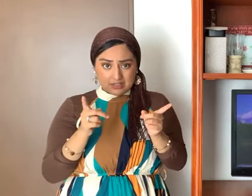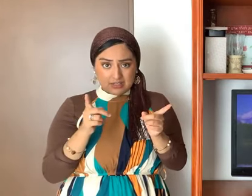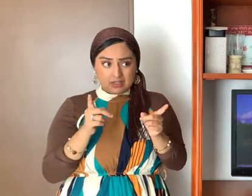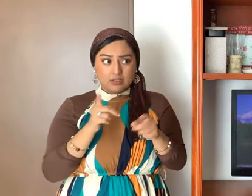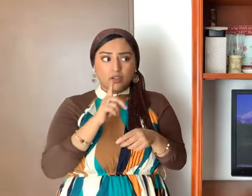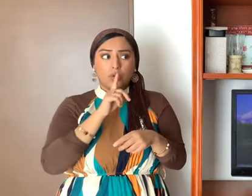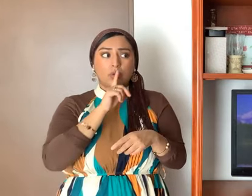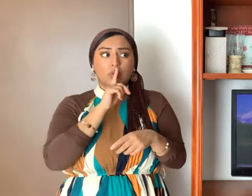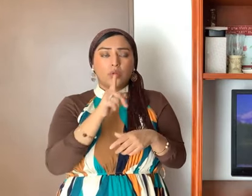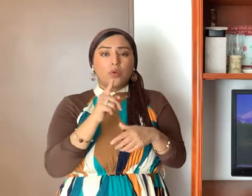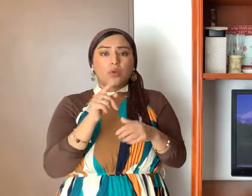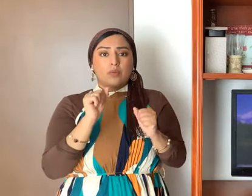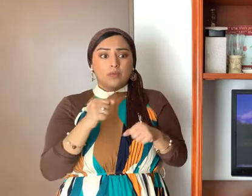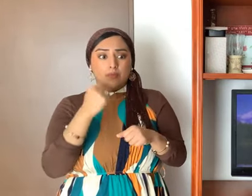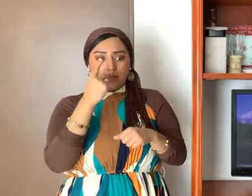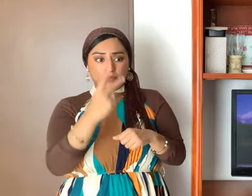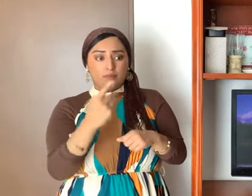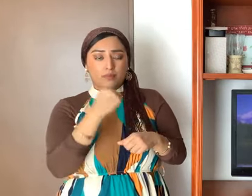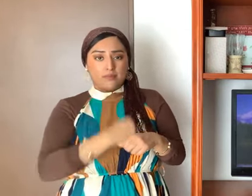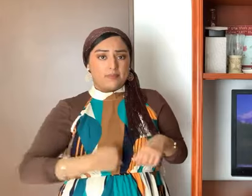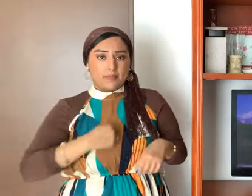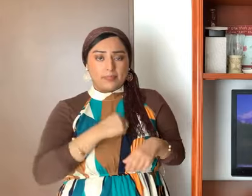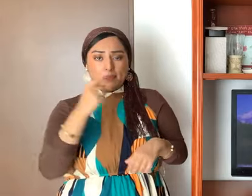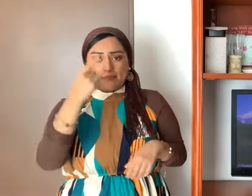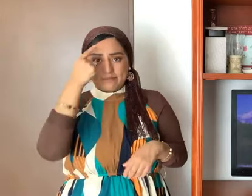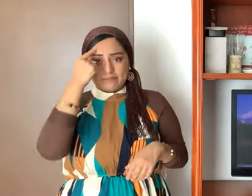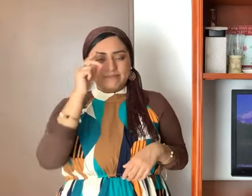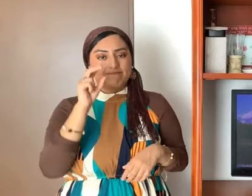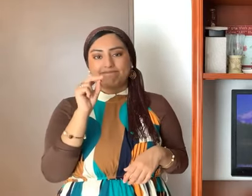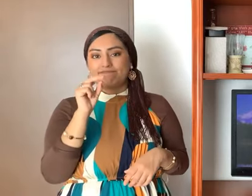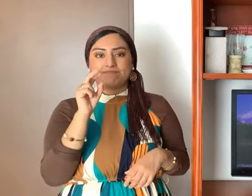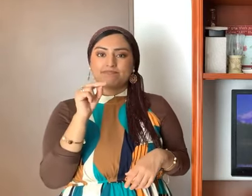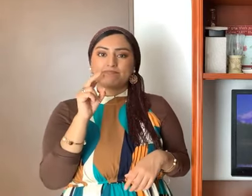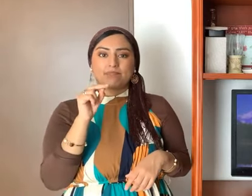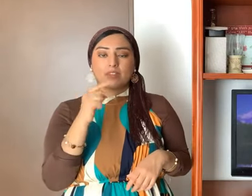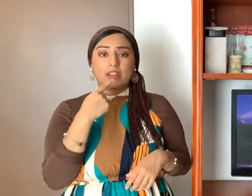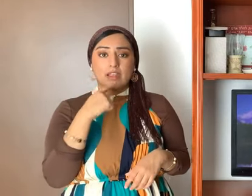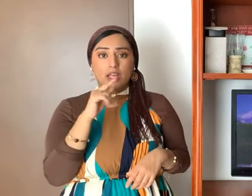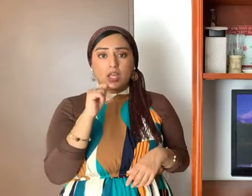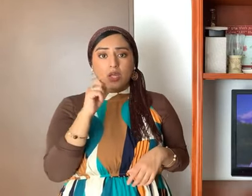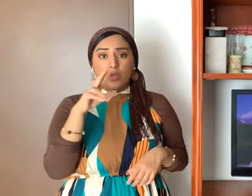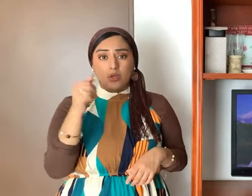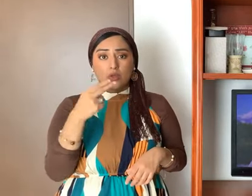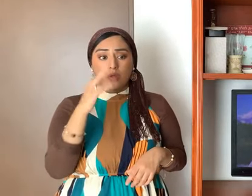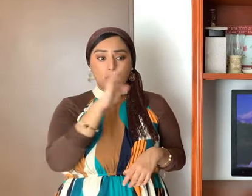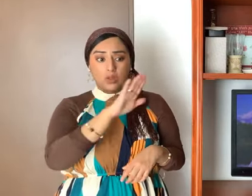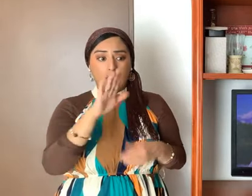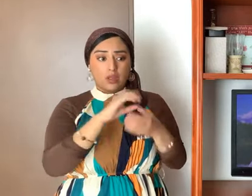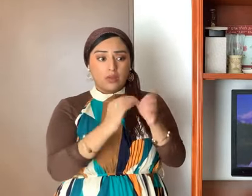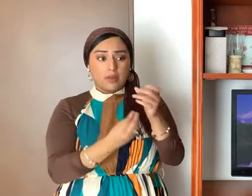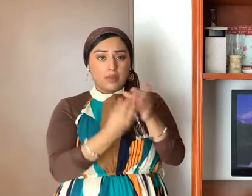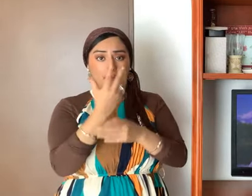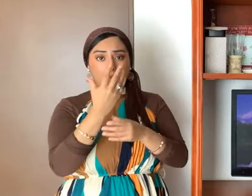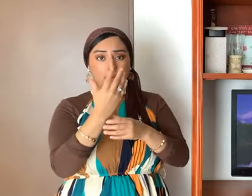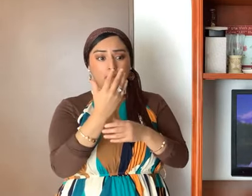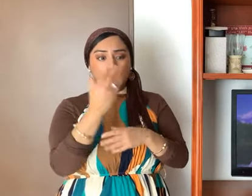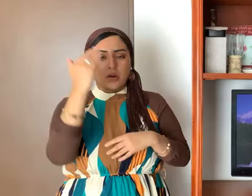¿Que realmente se note el arrepentimiento? No, porque lo dice la Torá, por sus frutos